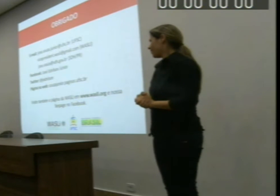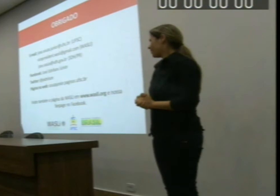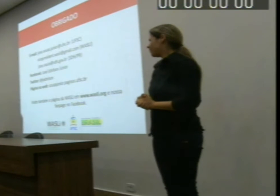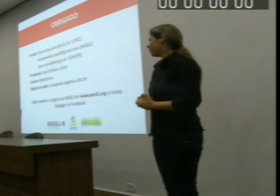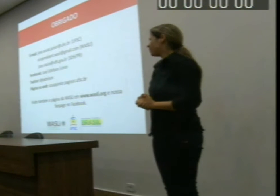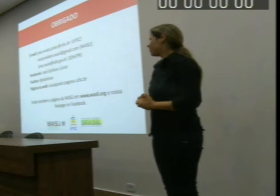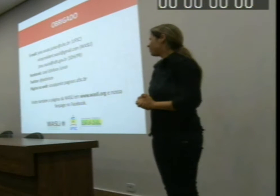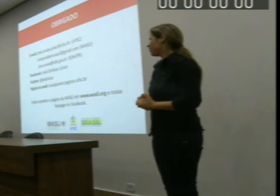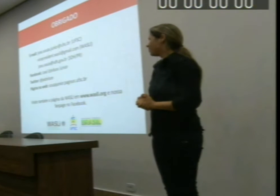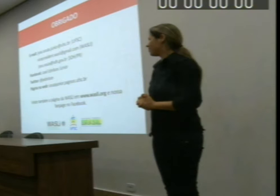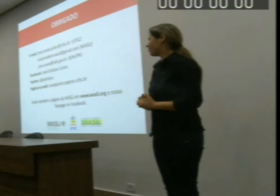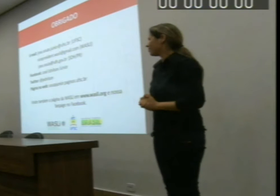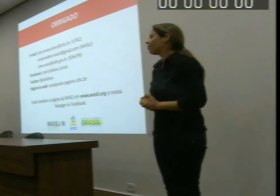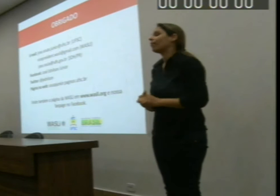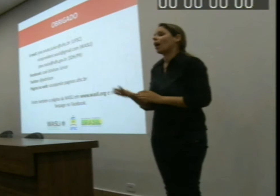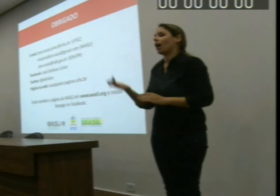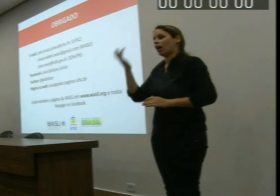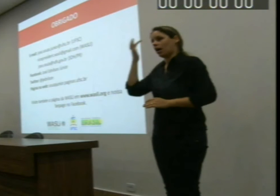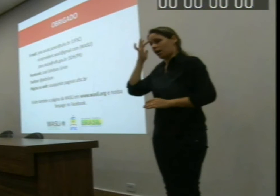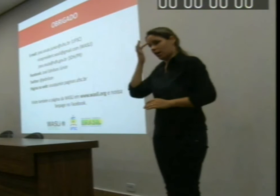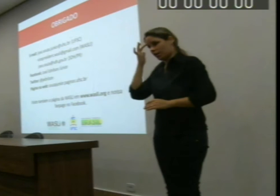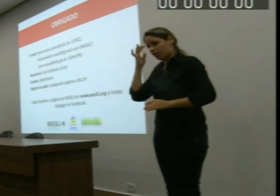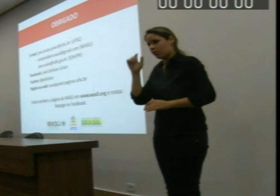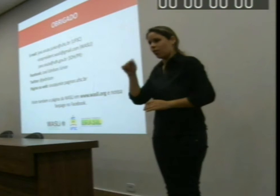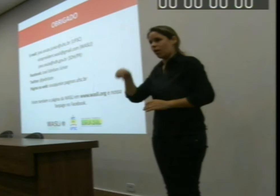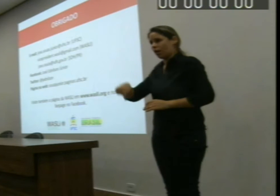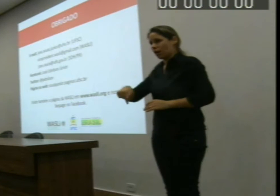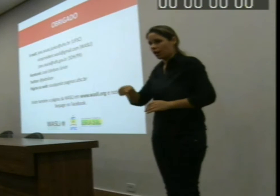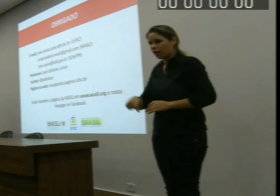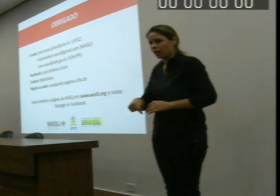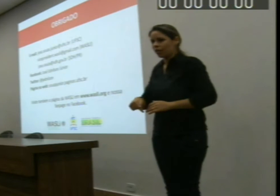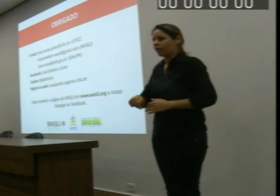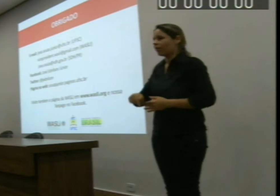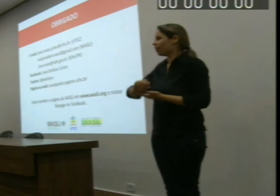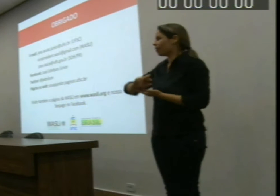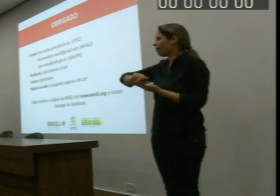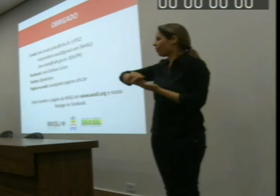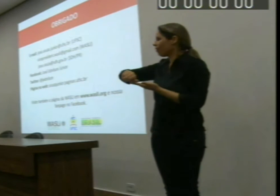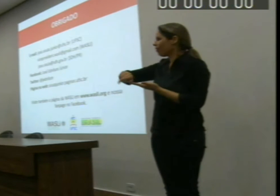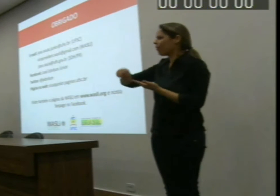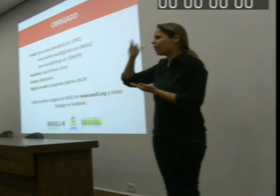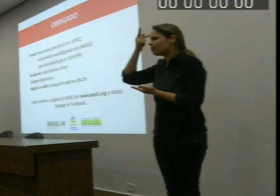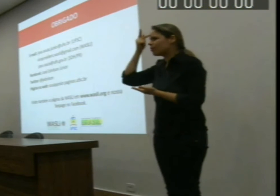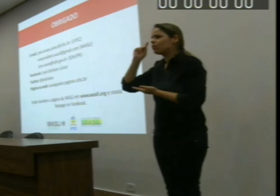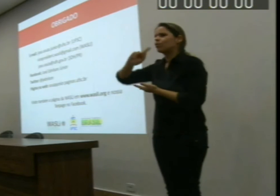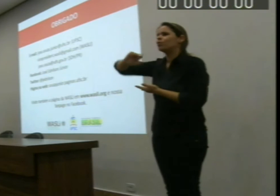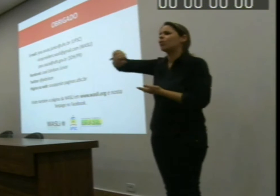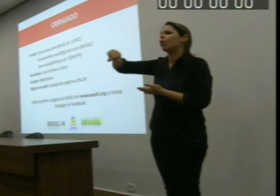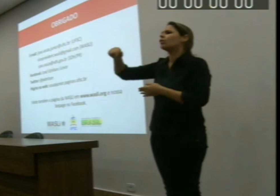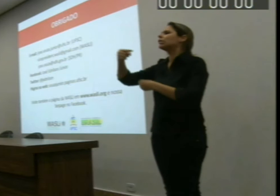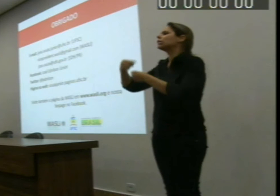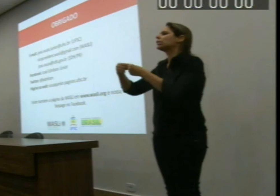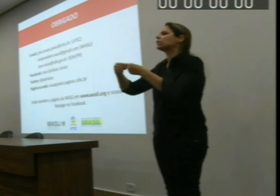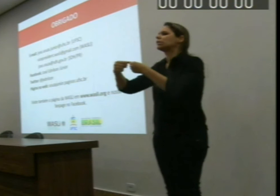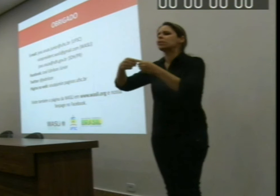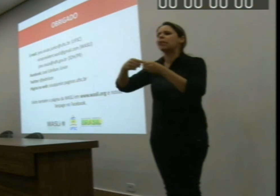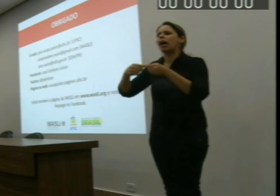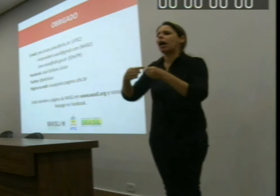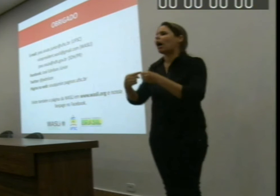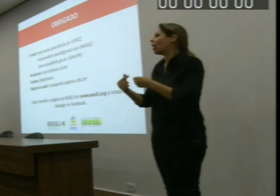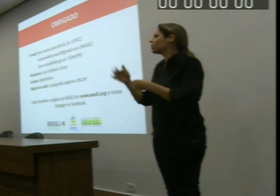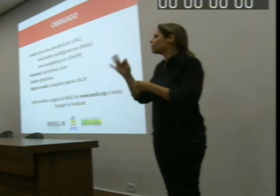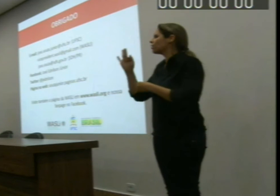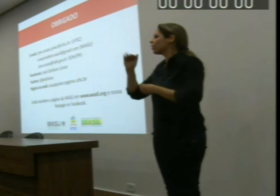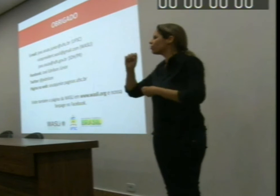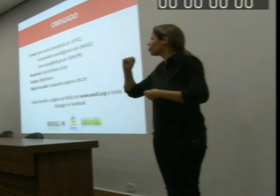contribuição acho que aqui tem pessoas né Douradina Angélica Fátima do